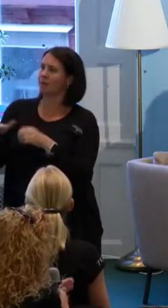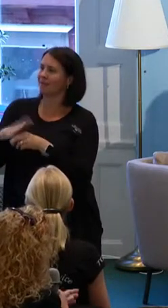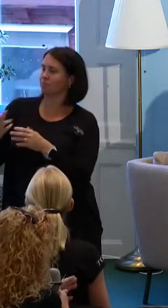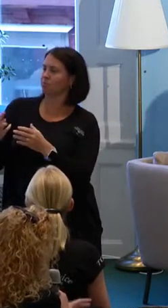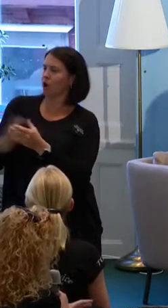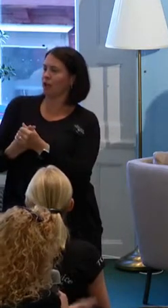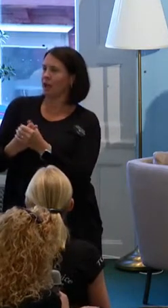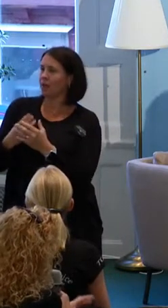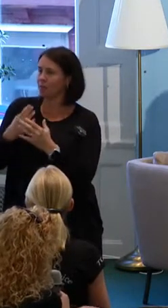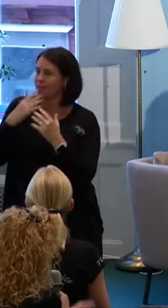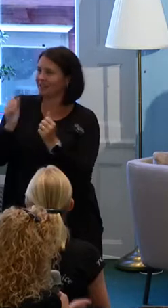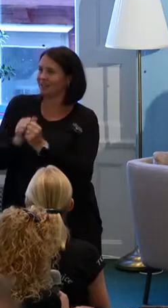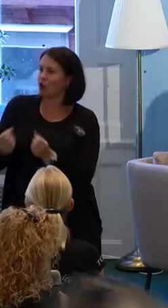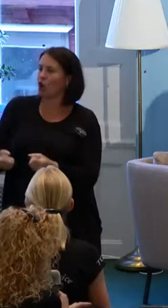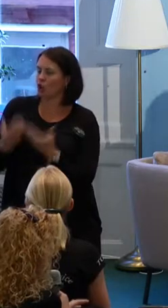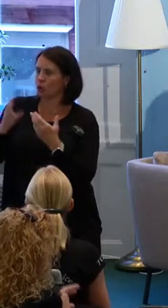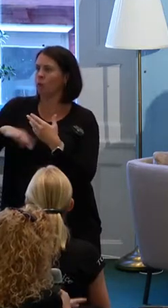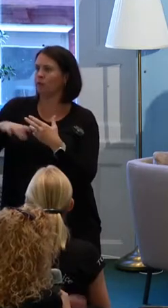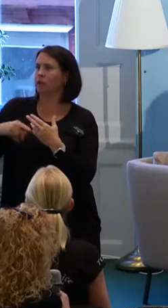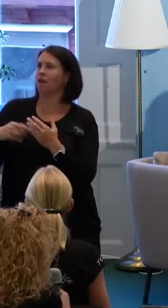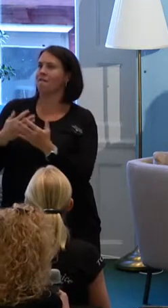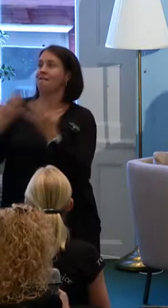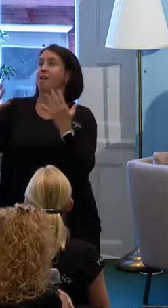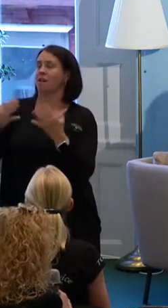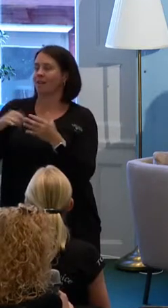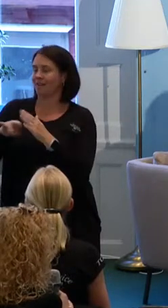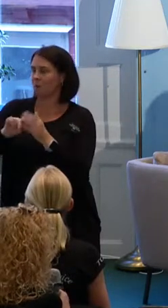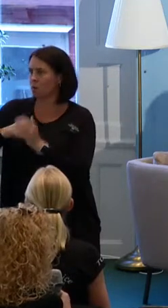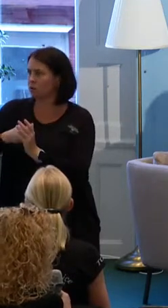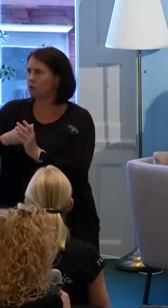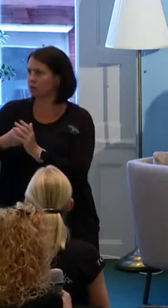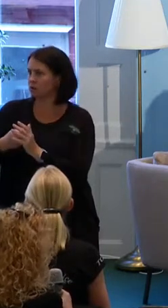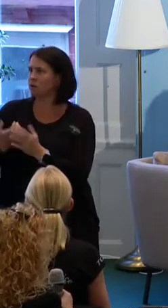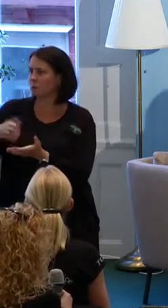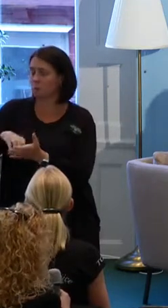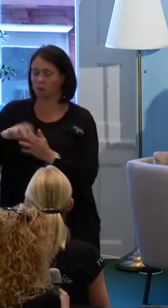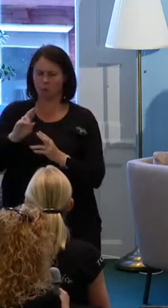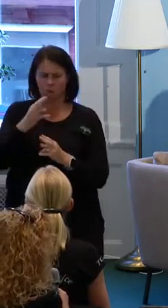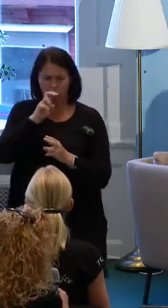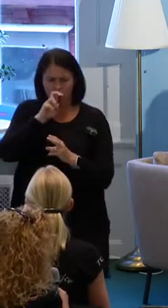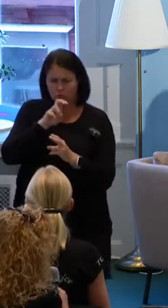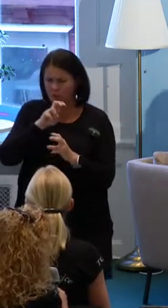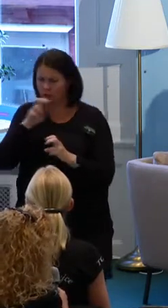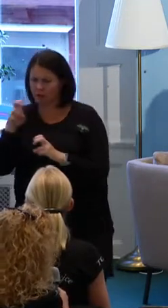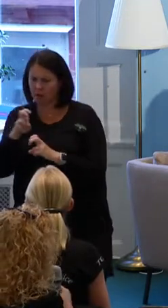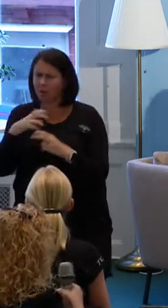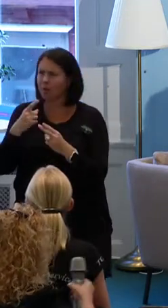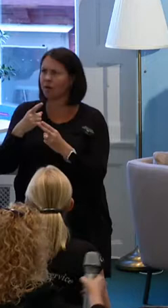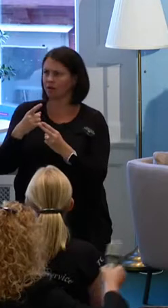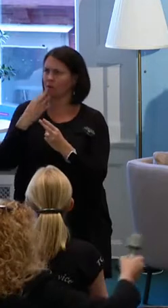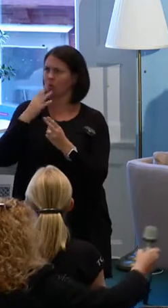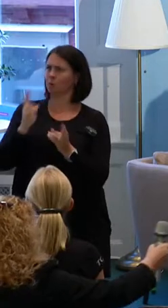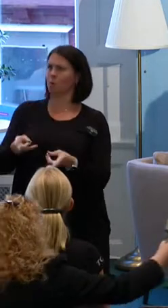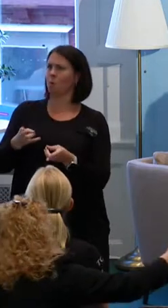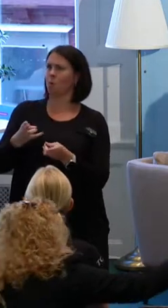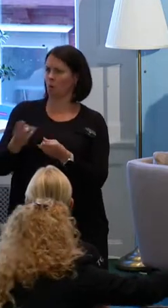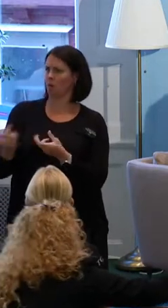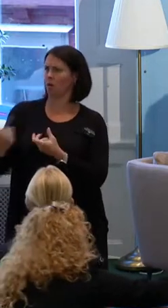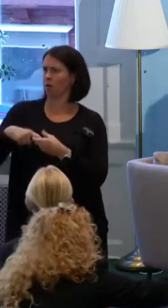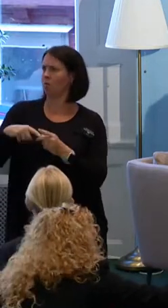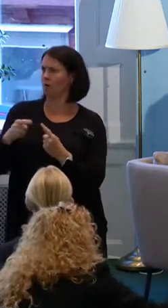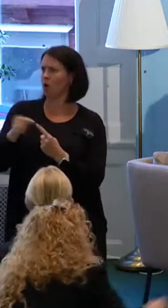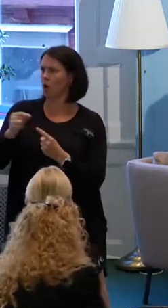att man inte skapar ännu större inlåsningseffekter? För jag tycker det är en olycklig vändning nu när man liksom pratar om det här i valåret. Ja.